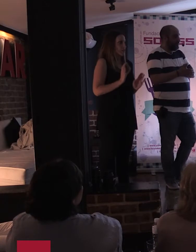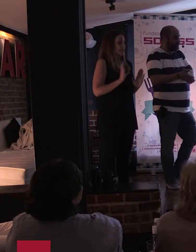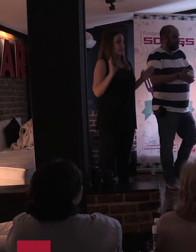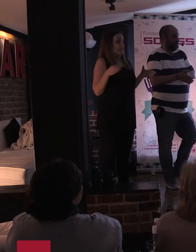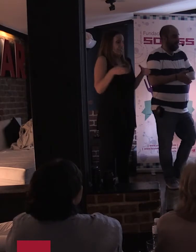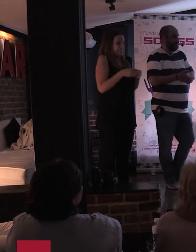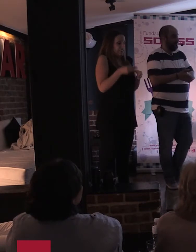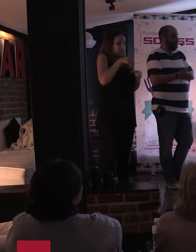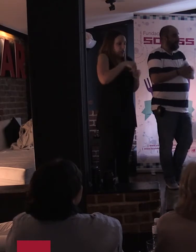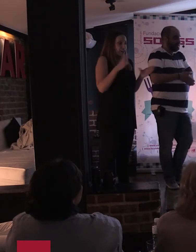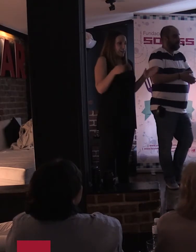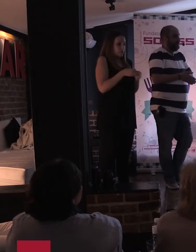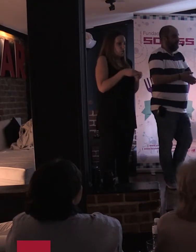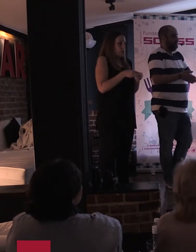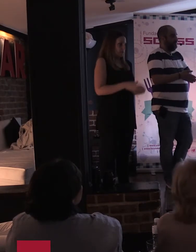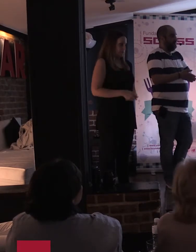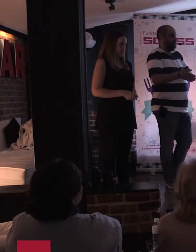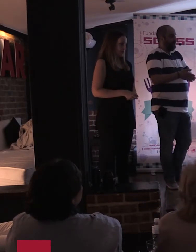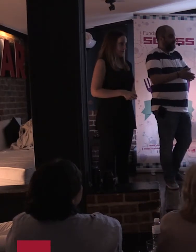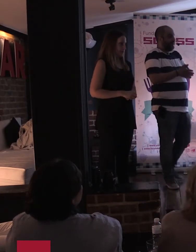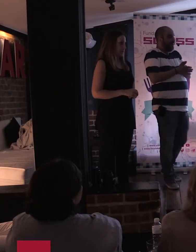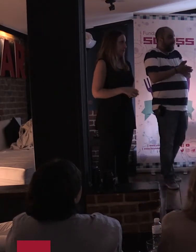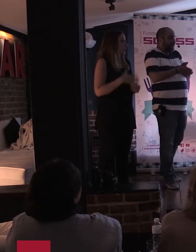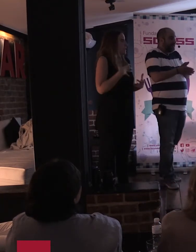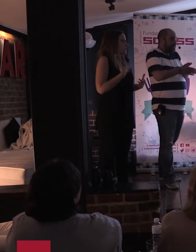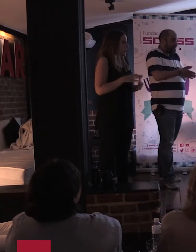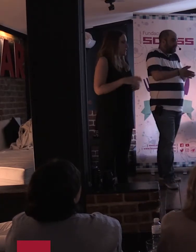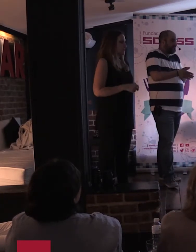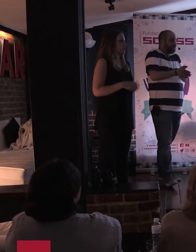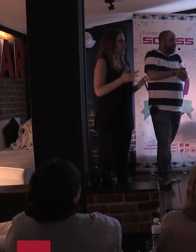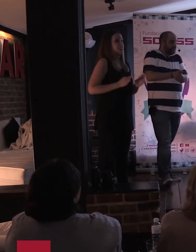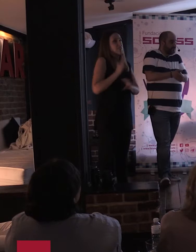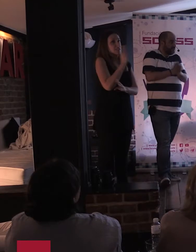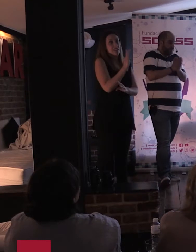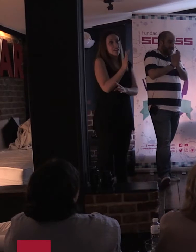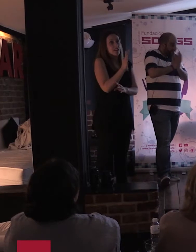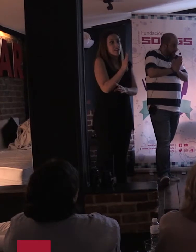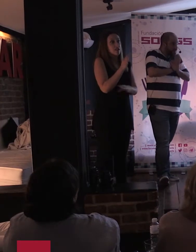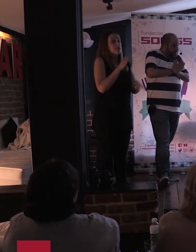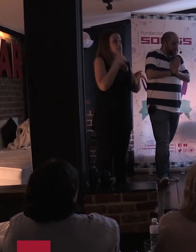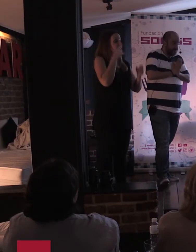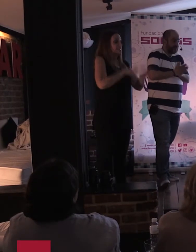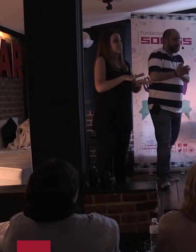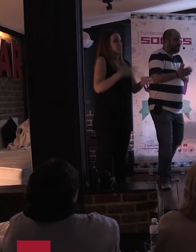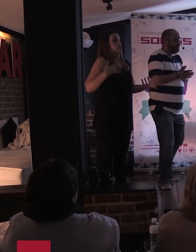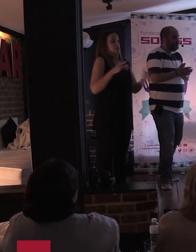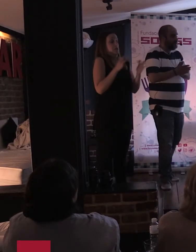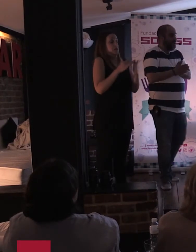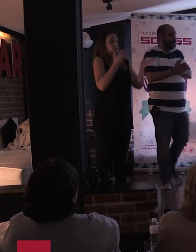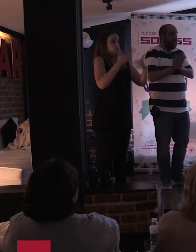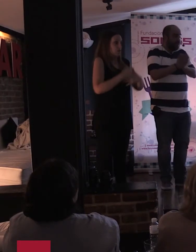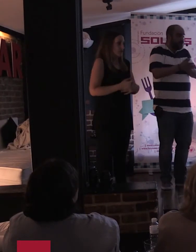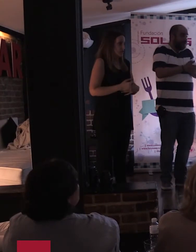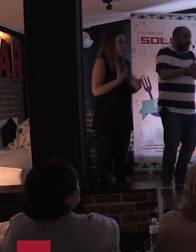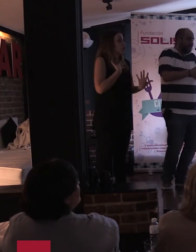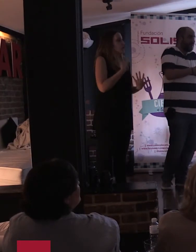necesitas contactos, puedes encapsular. La gran ventaja que tiene detectar sin contactos, porque la detección sí se puede hacer sin contactos,